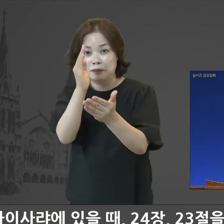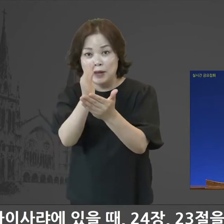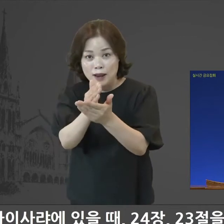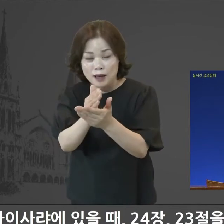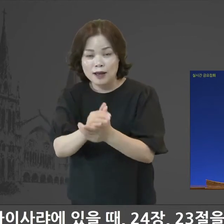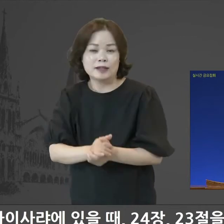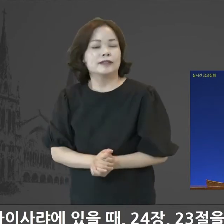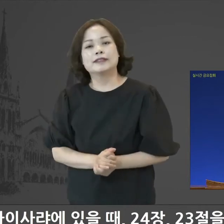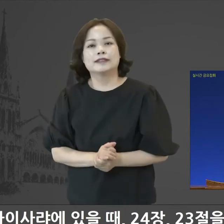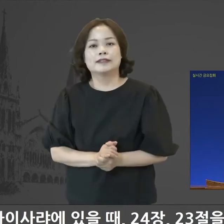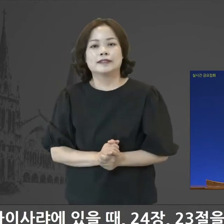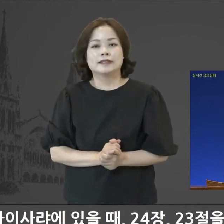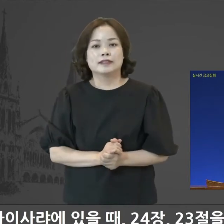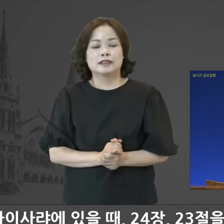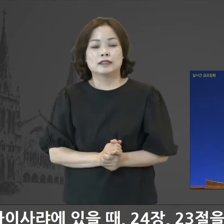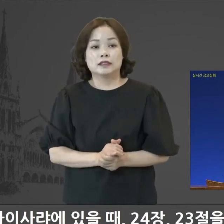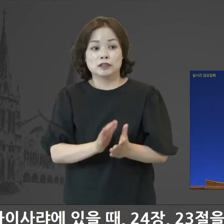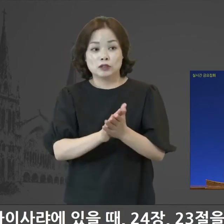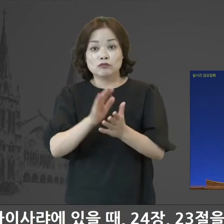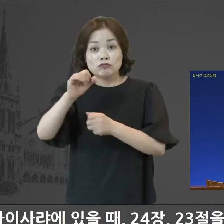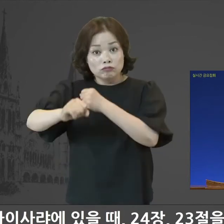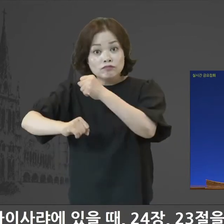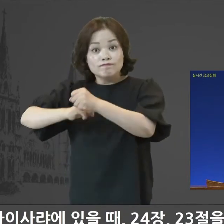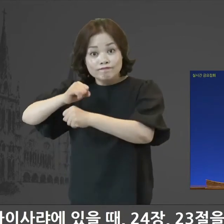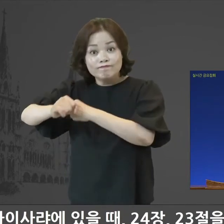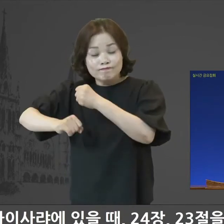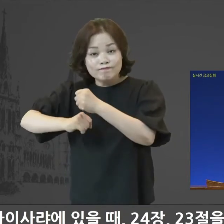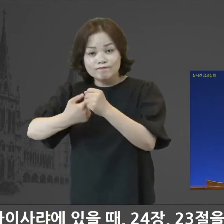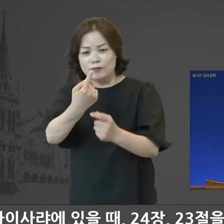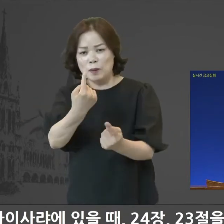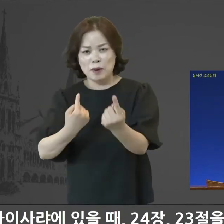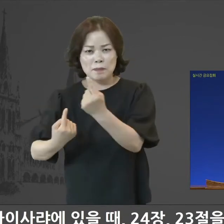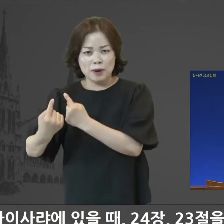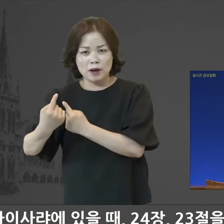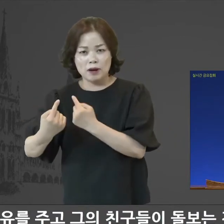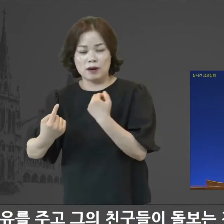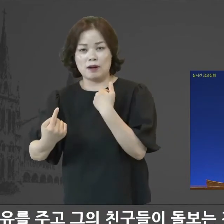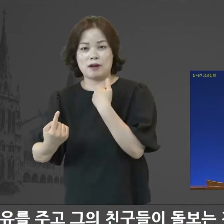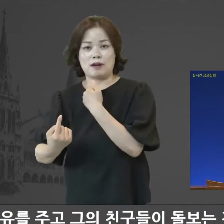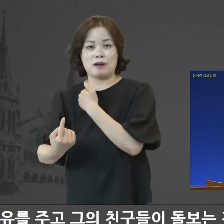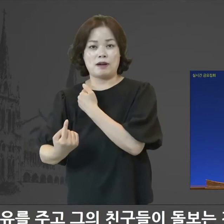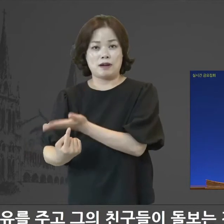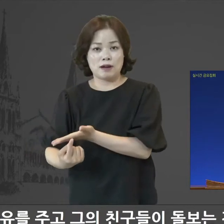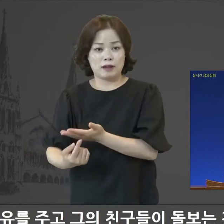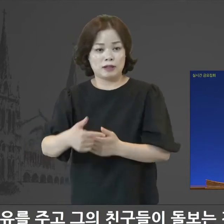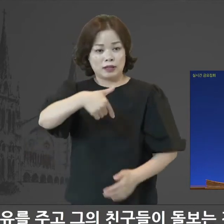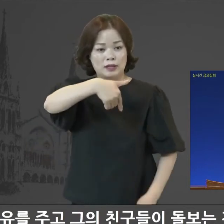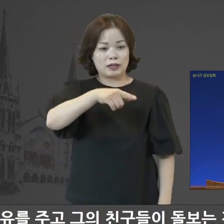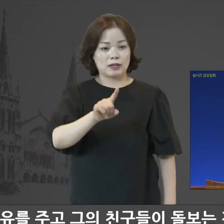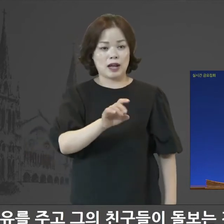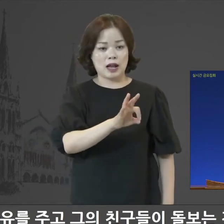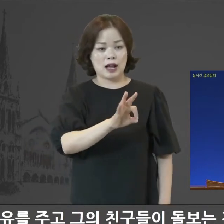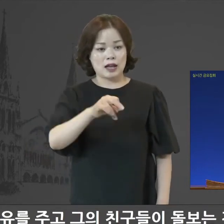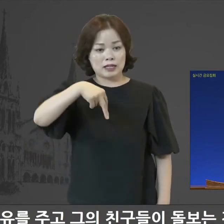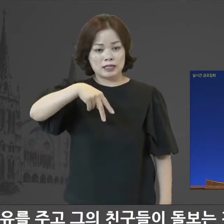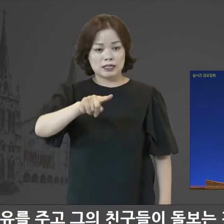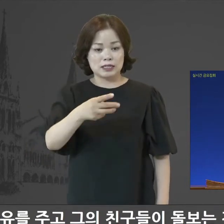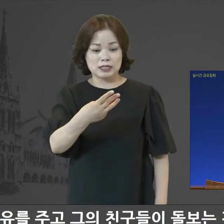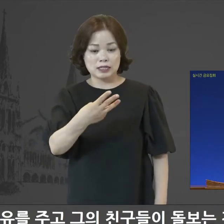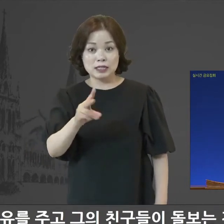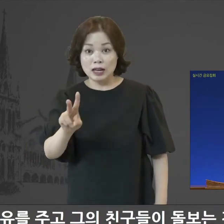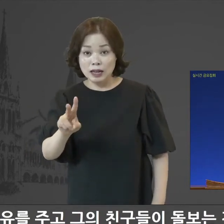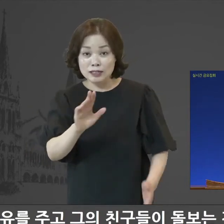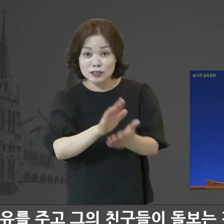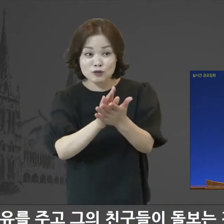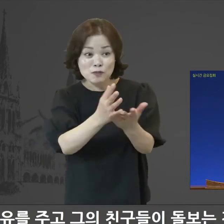하니라. 친구들이 자유롭게 올 수 있도록 놔두니까 가이사라에 있는 친구들이